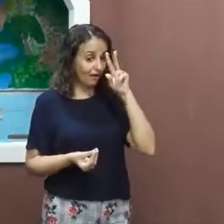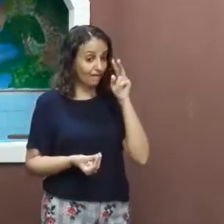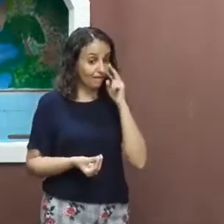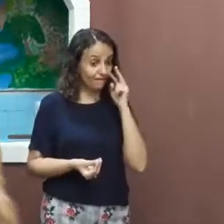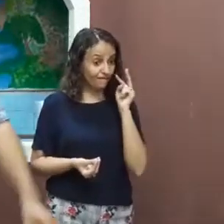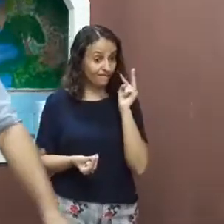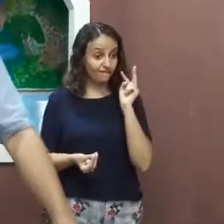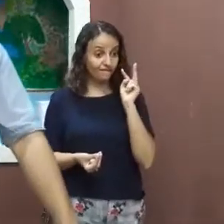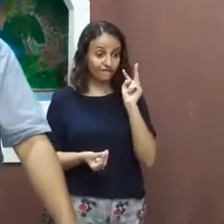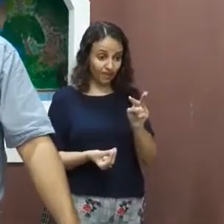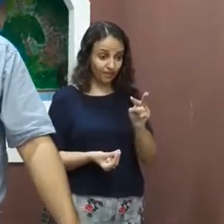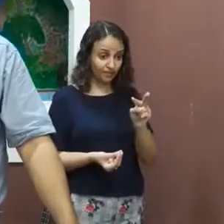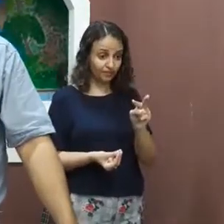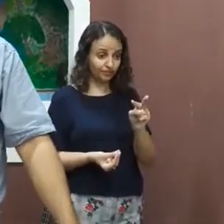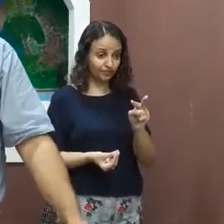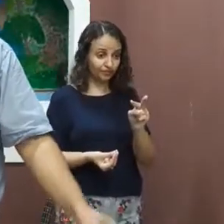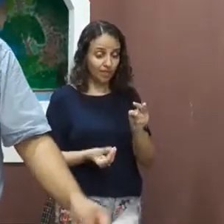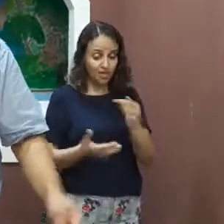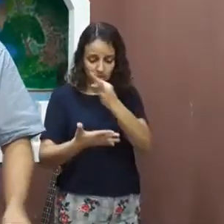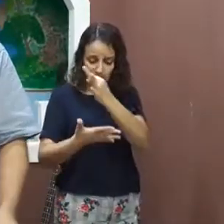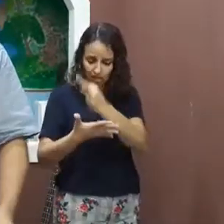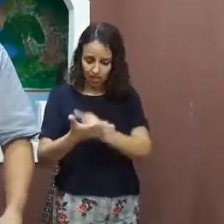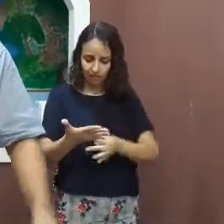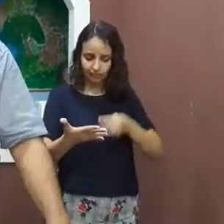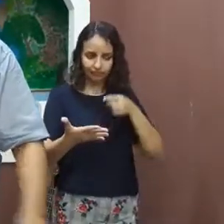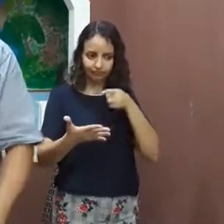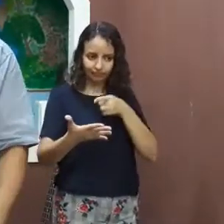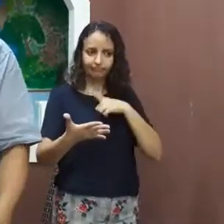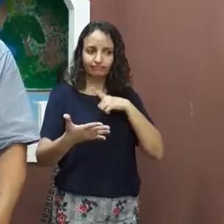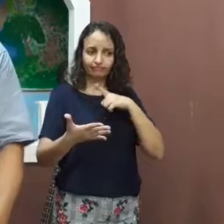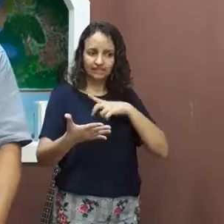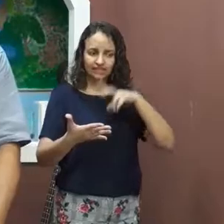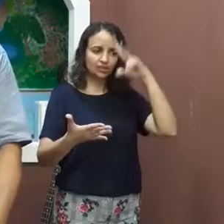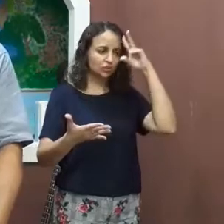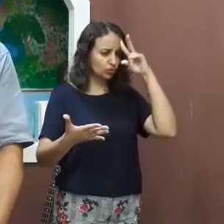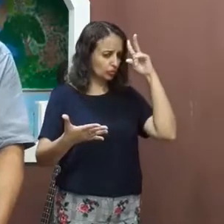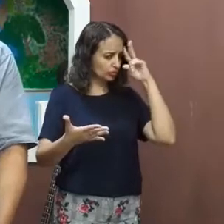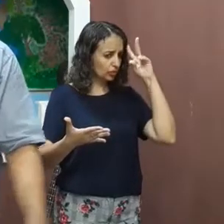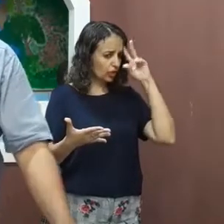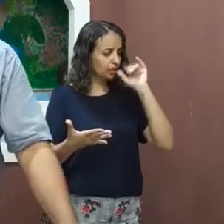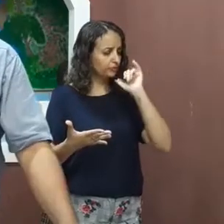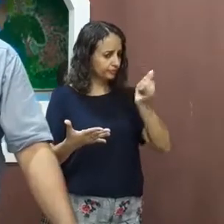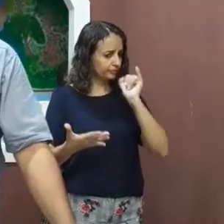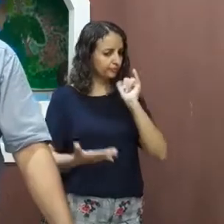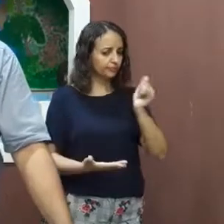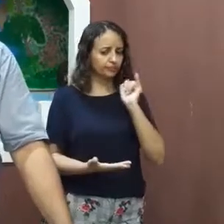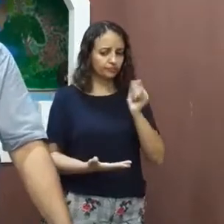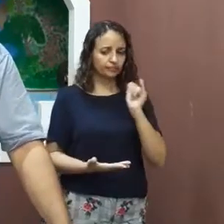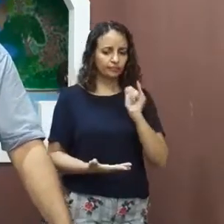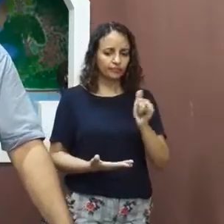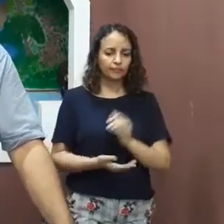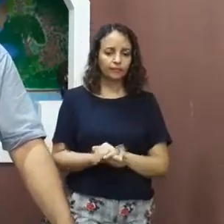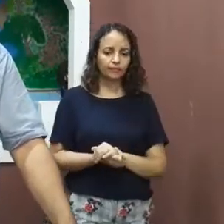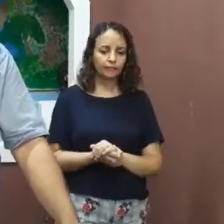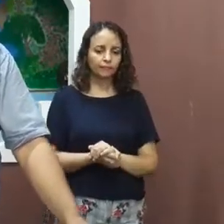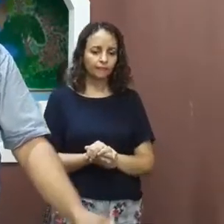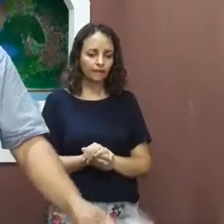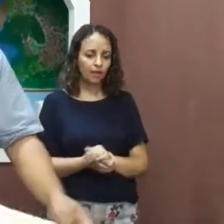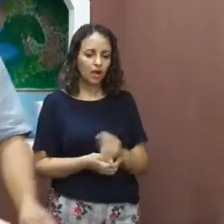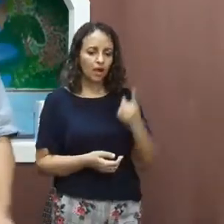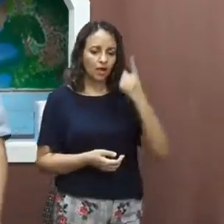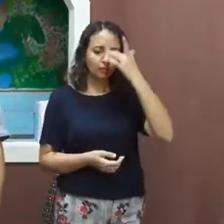está colocada aqui, uma história de uma